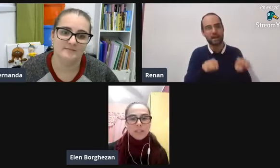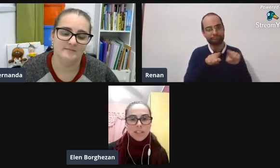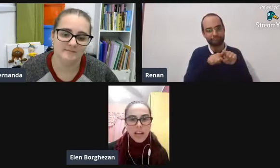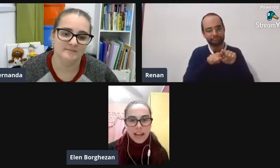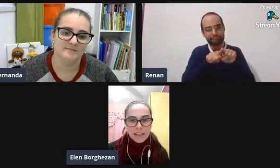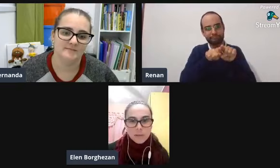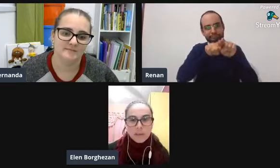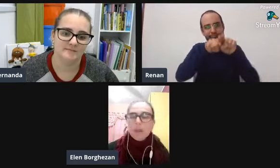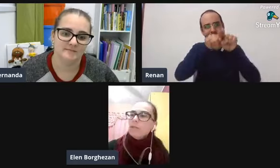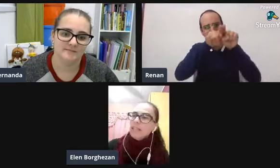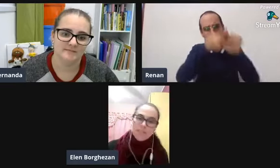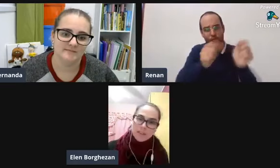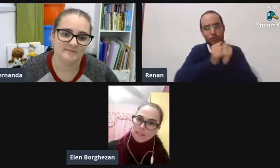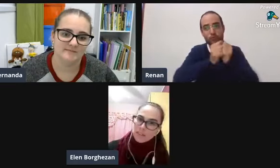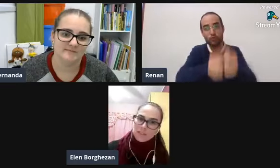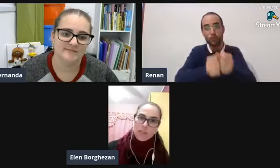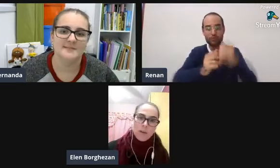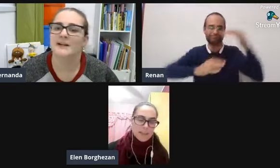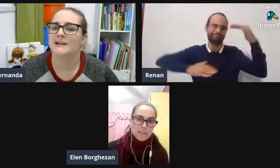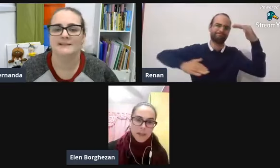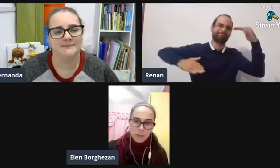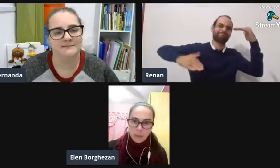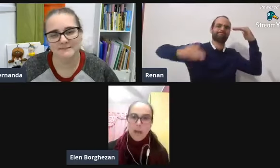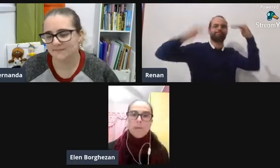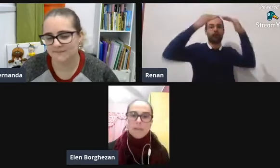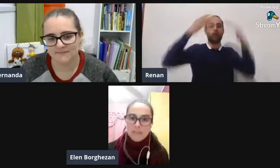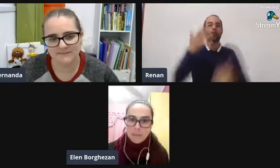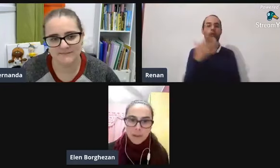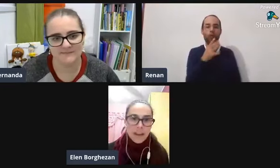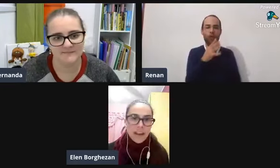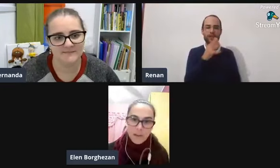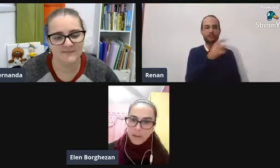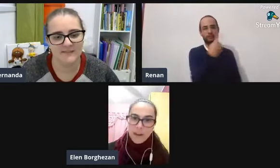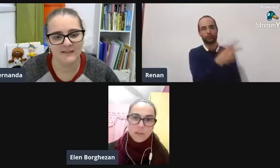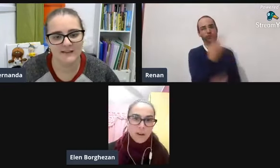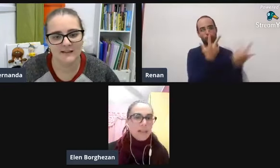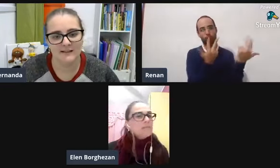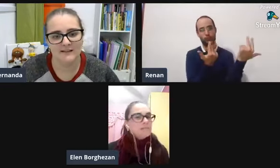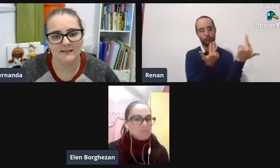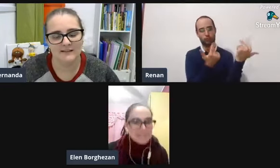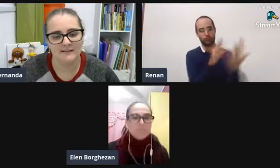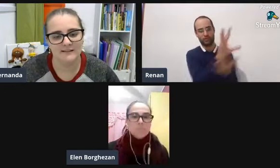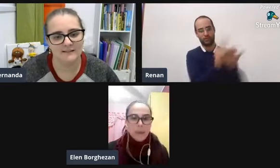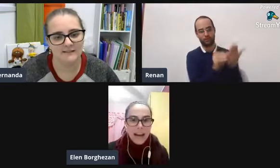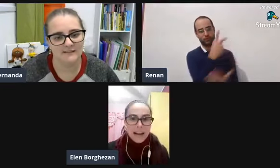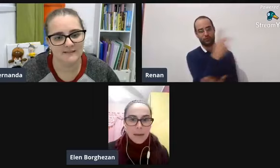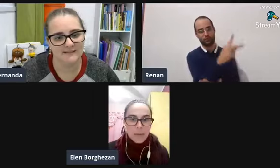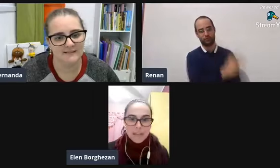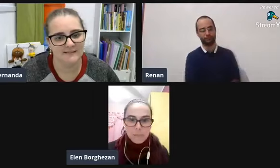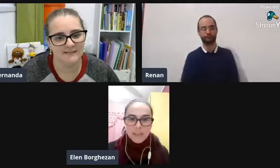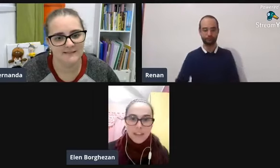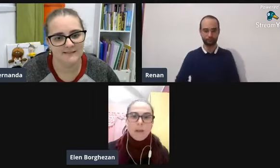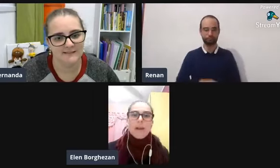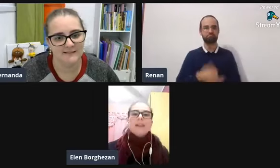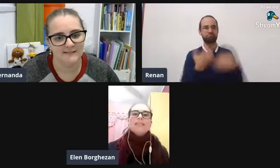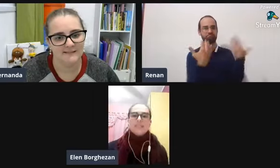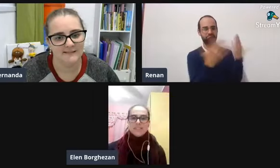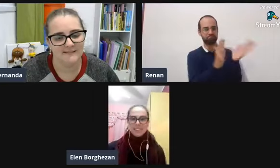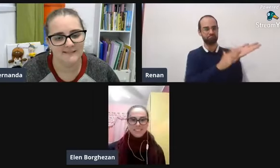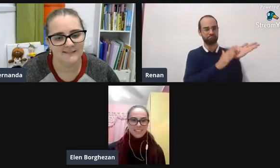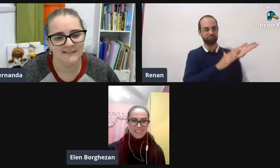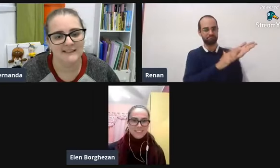para um dia eu poder chegar no teu nível, assim, de conhecimento. Porque é uma coisa muito legal. Eu acho, olha, parabéns pra